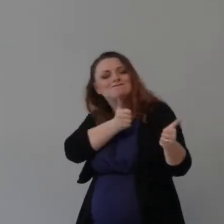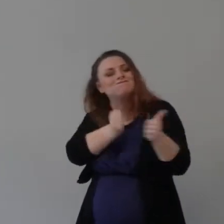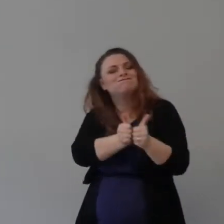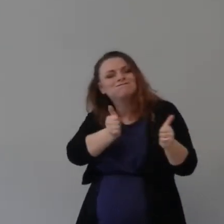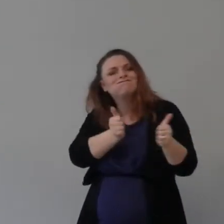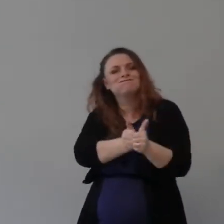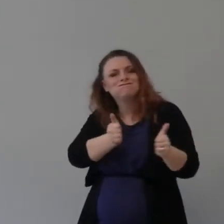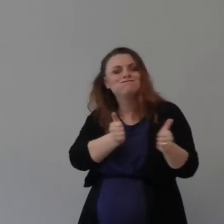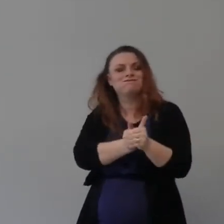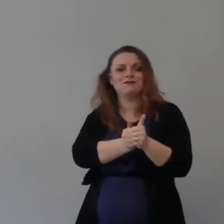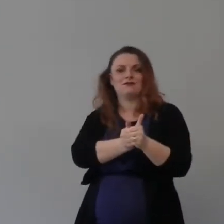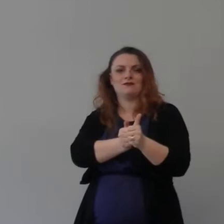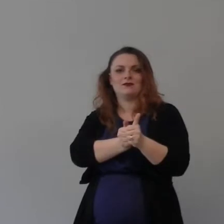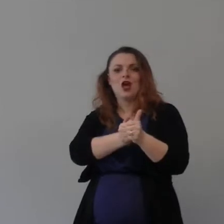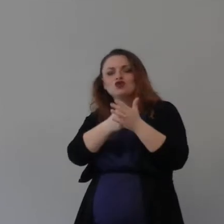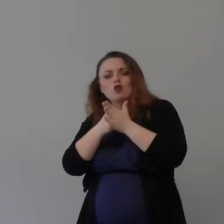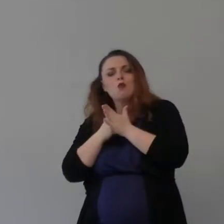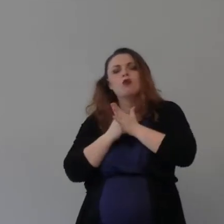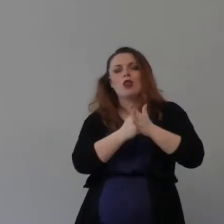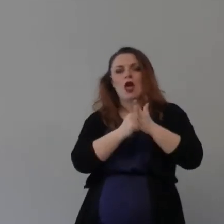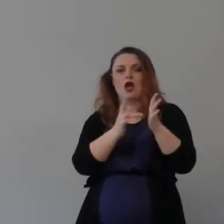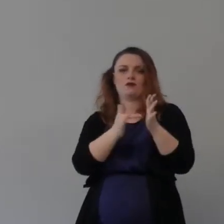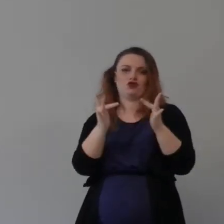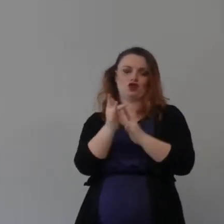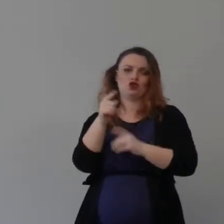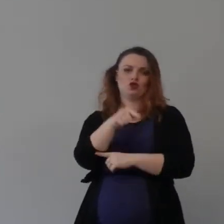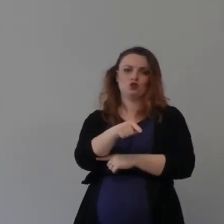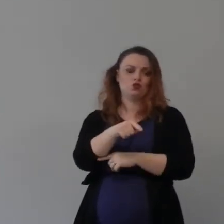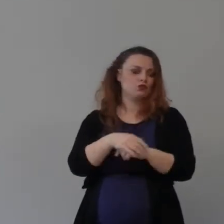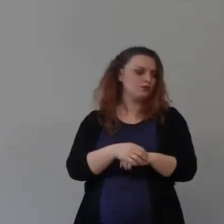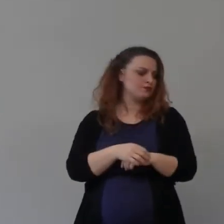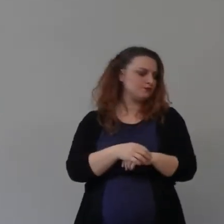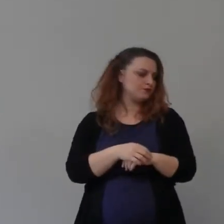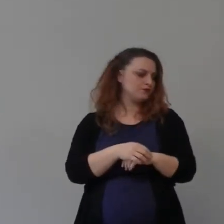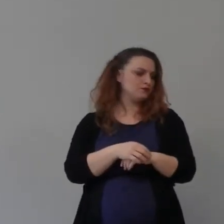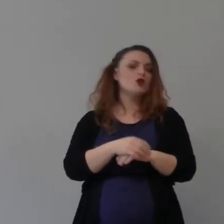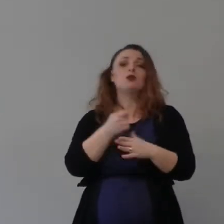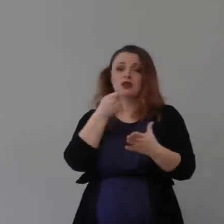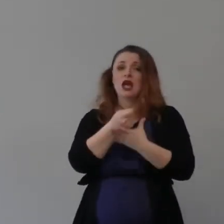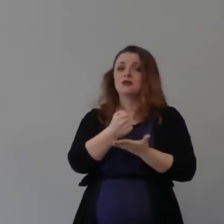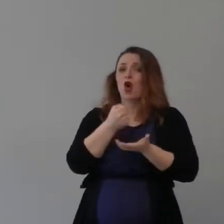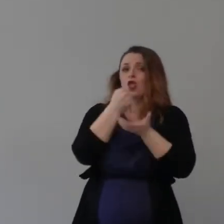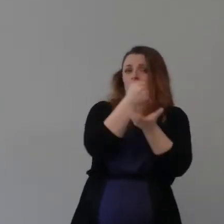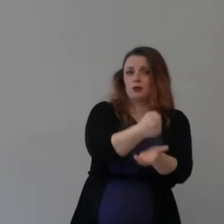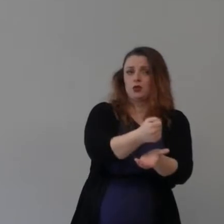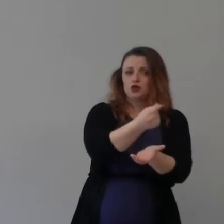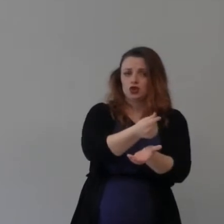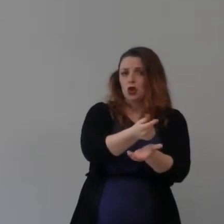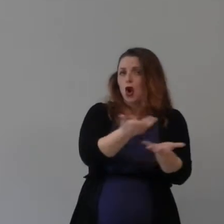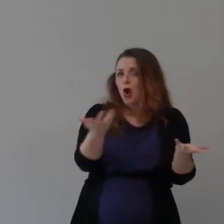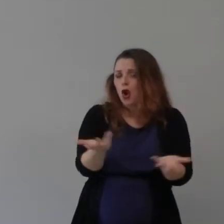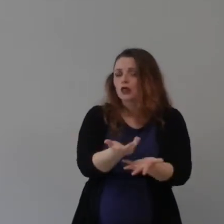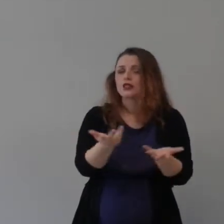che finanziava la missione di Gesù, dandogli i soldi, per cui evidentemente era anche della